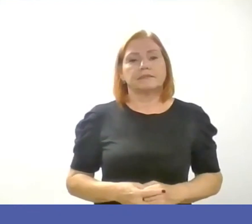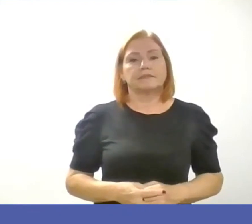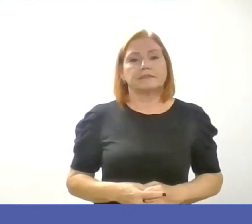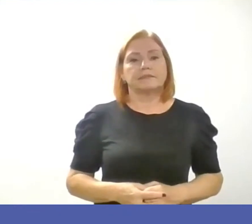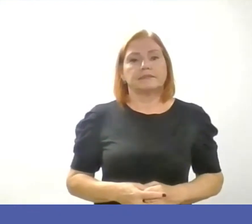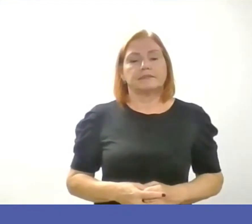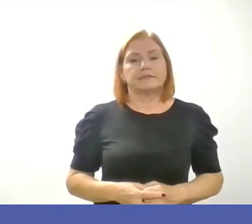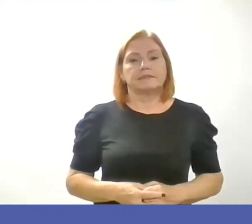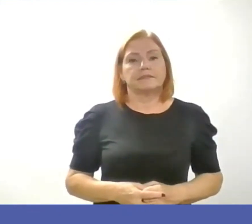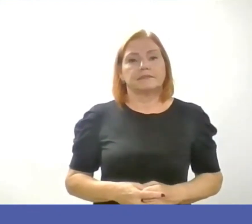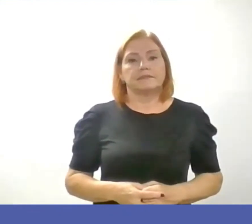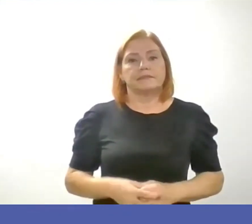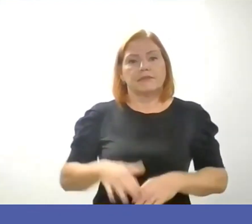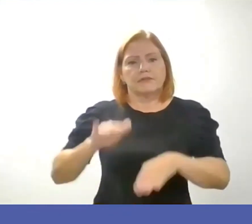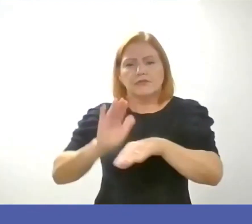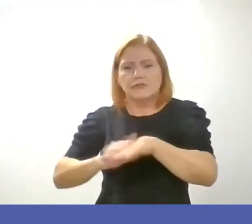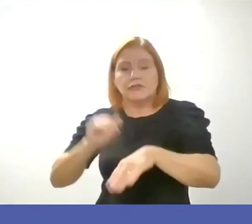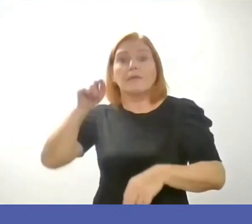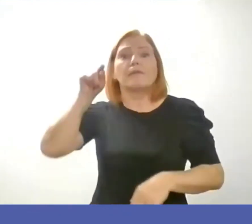Deus chamou você.